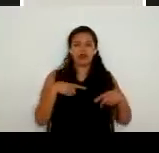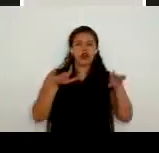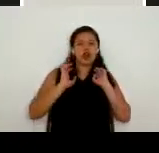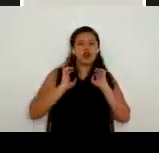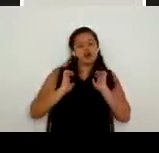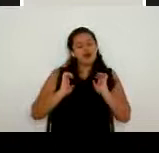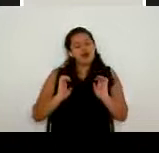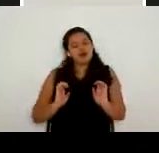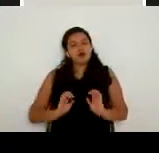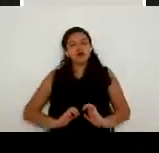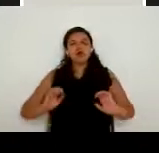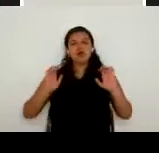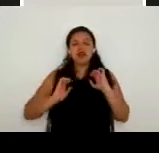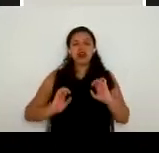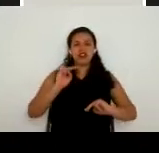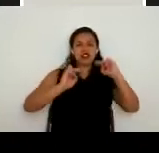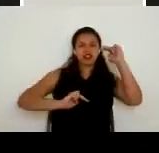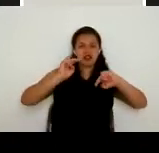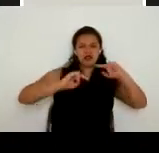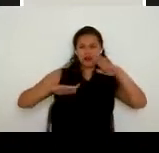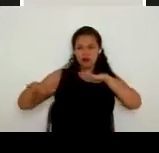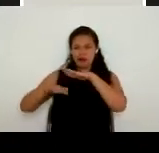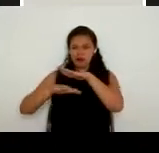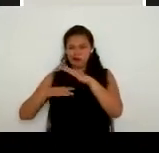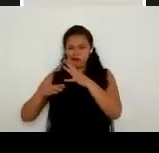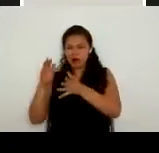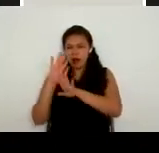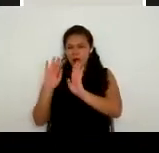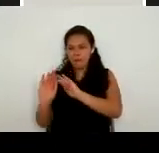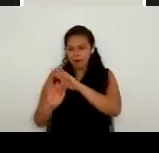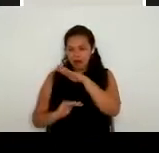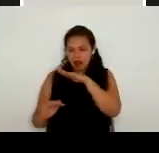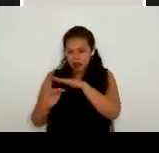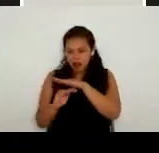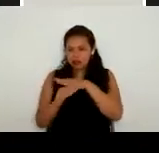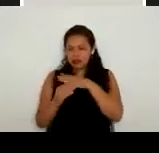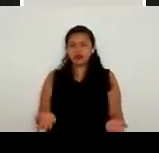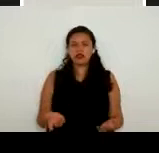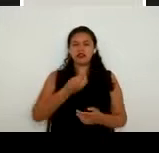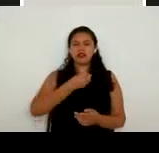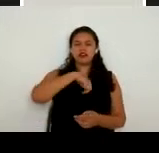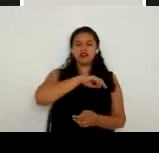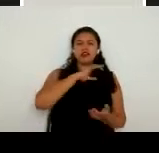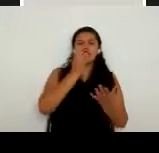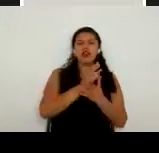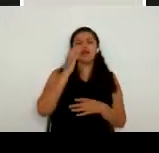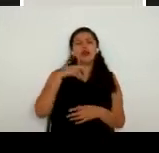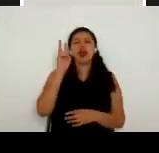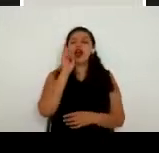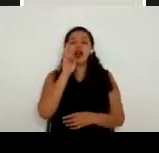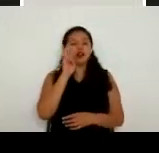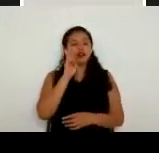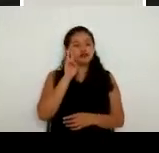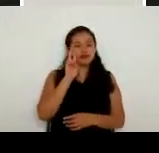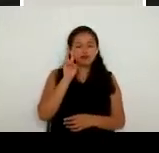estaban clasificados debajo de nosotros no estábamos solamente en la observación y